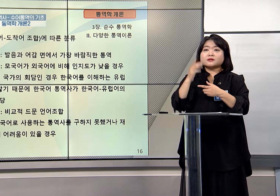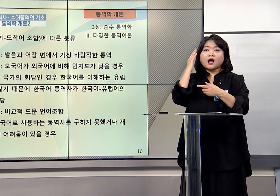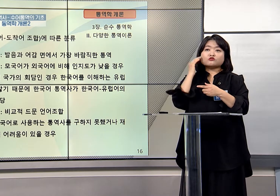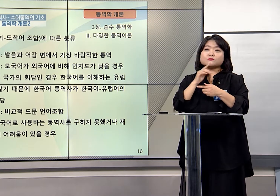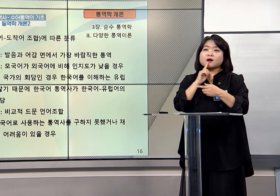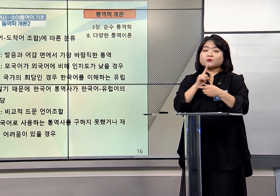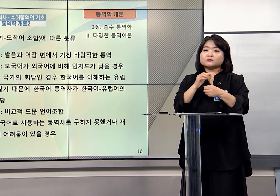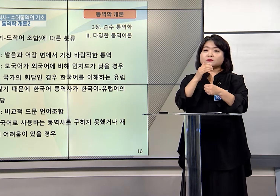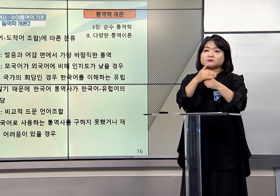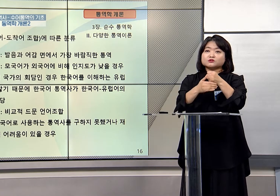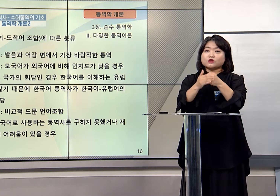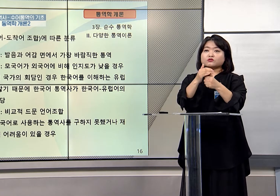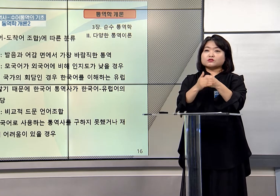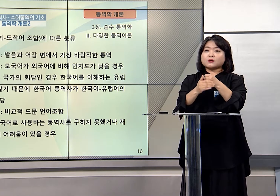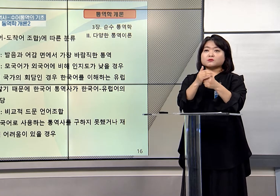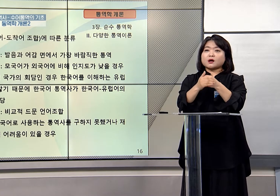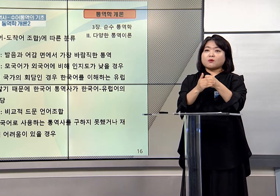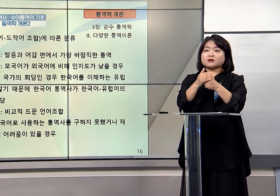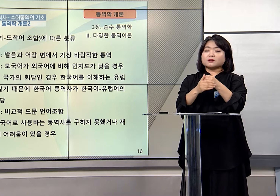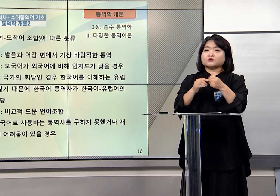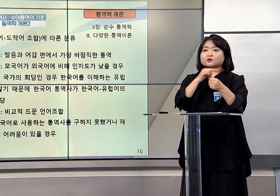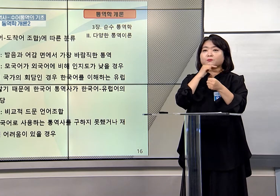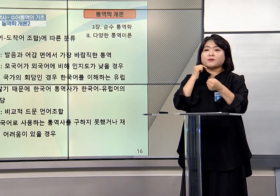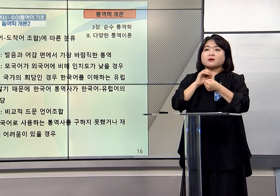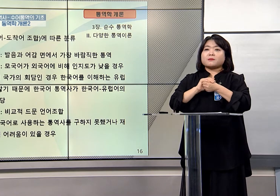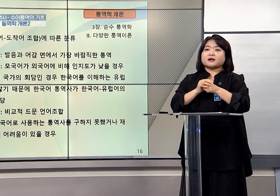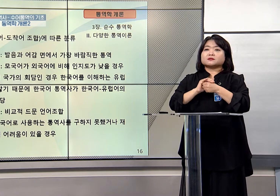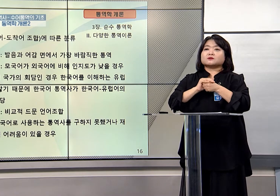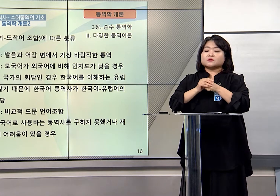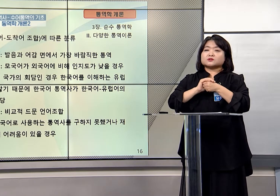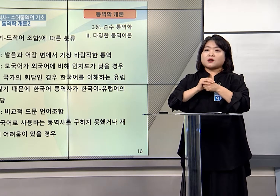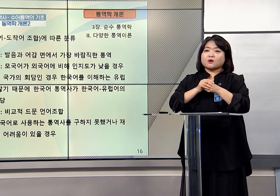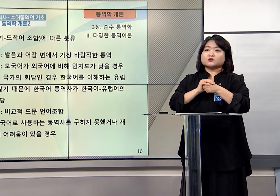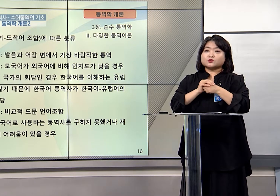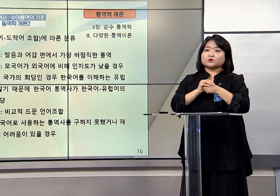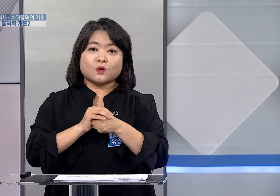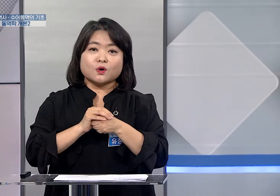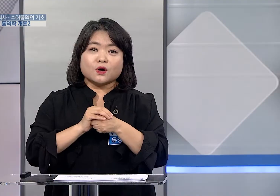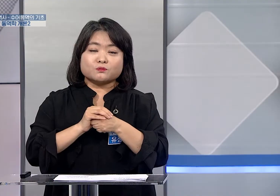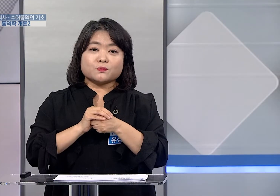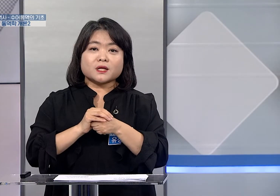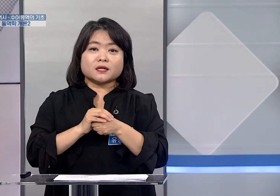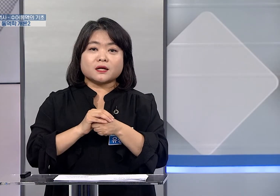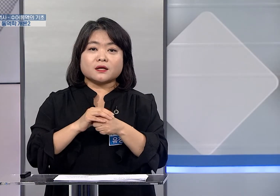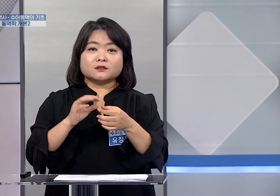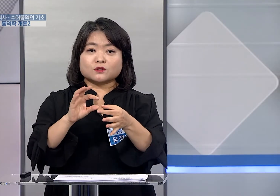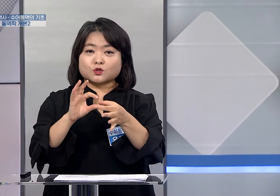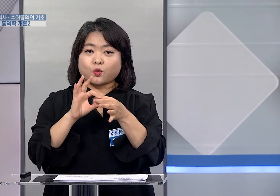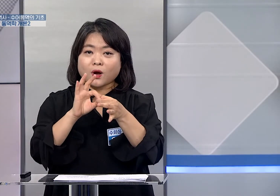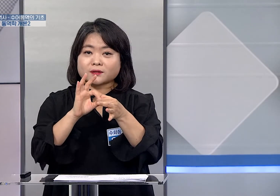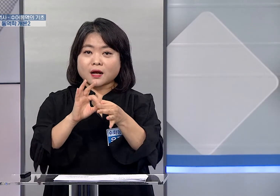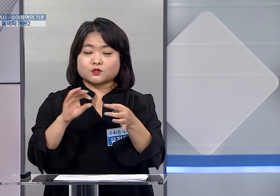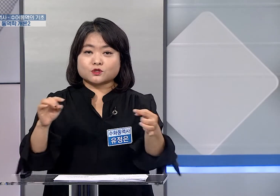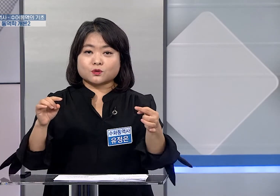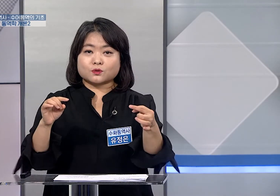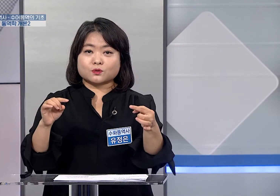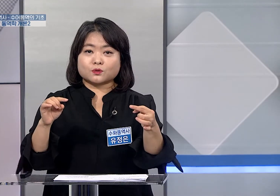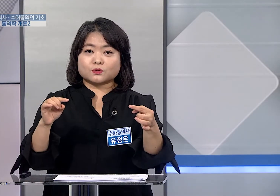그런데 한국말로는 어떤 사람은 사과 이렇게 할 수도 빨갛다 넣어서 사과 할 수도 있고 뿐만 아니라 예를 들어서 통하다 할 수 있고